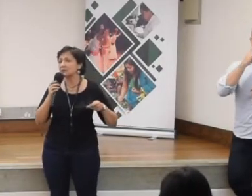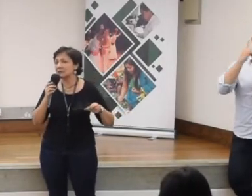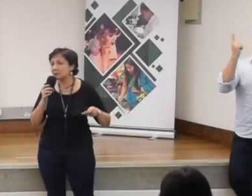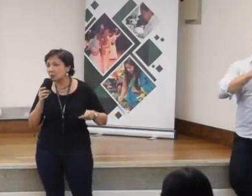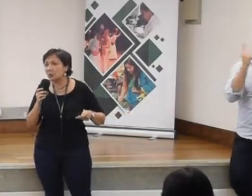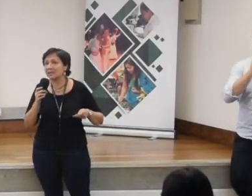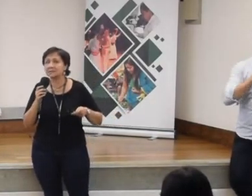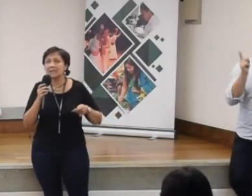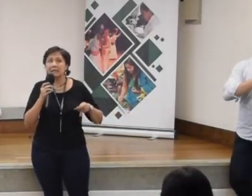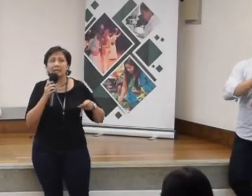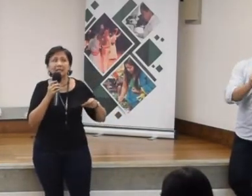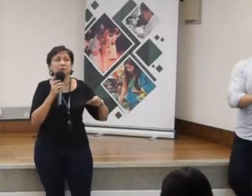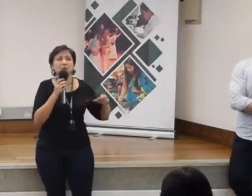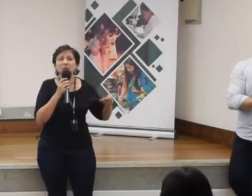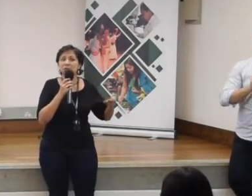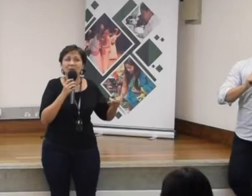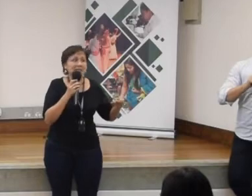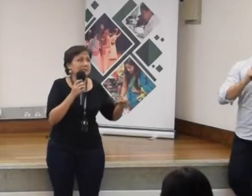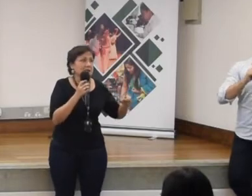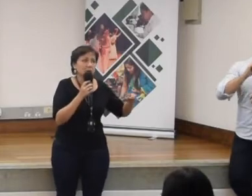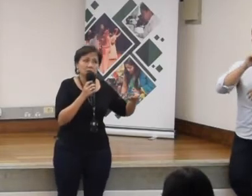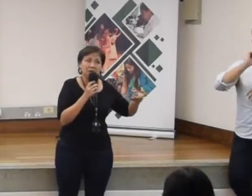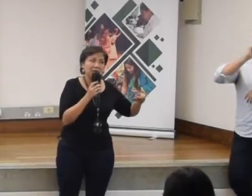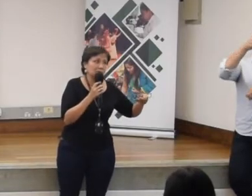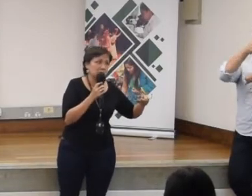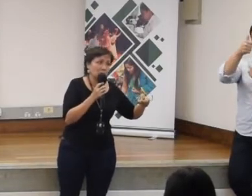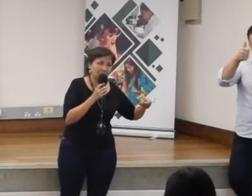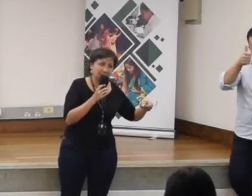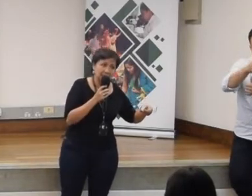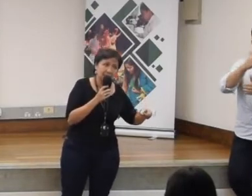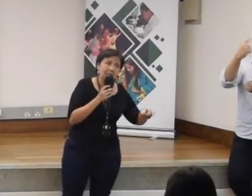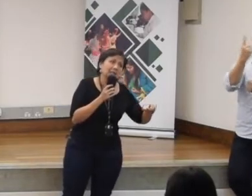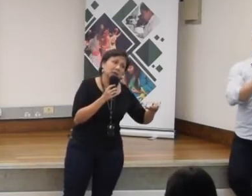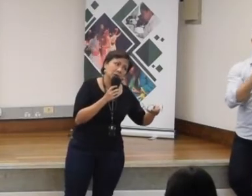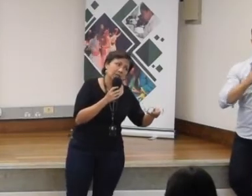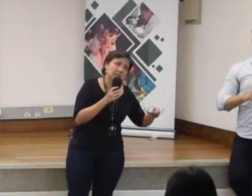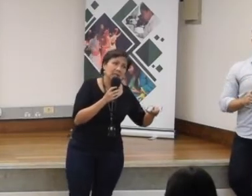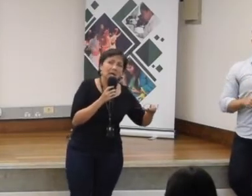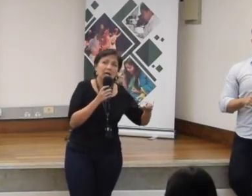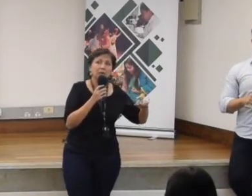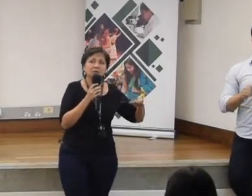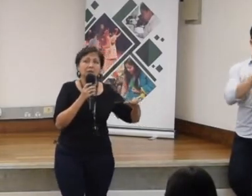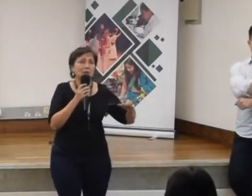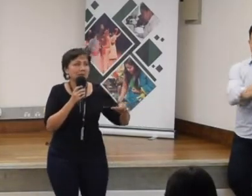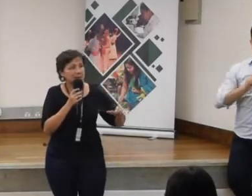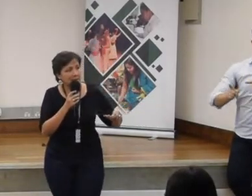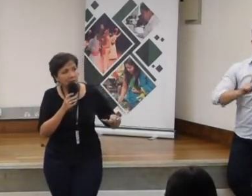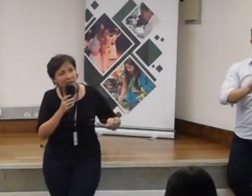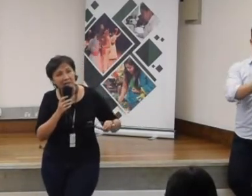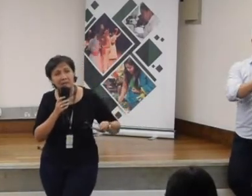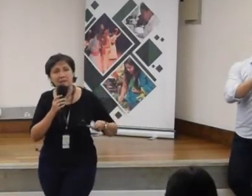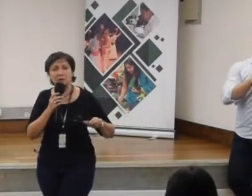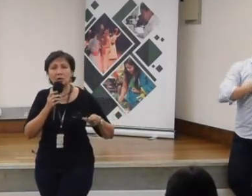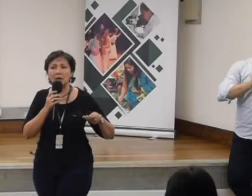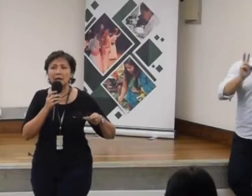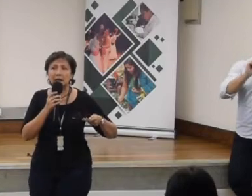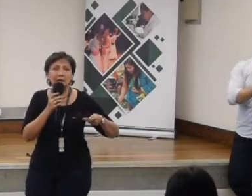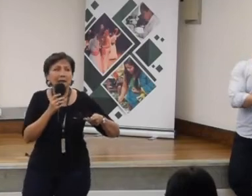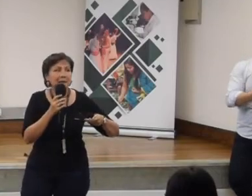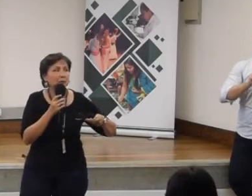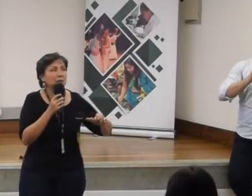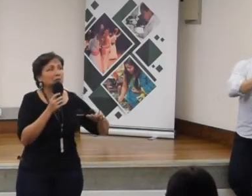vicedecanos, subdirectores, estuvimos presentándonos en los comités, tanto de vicedecanos, en el comité de